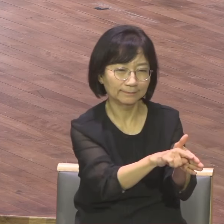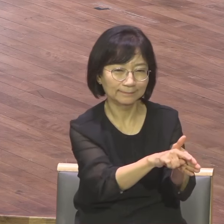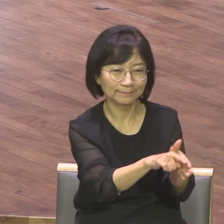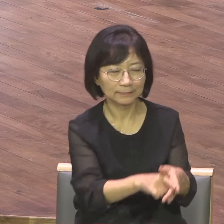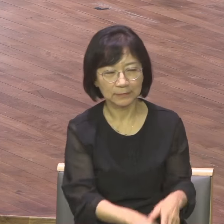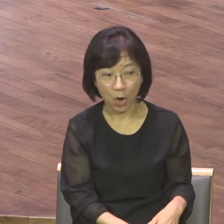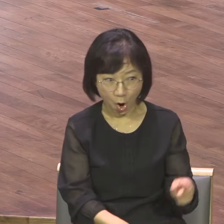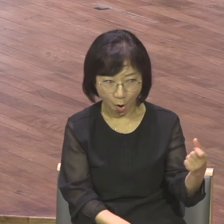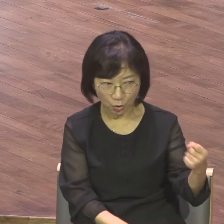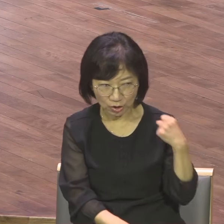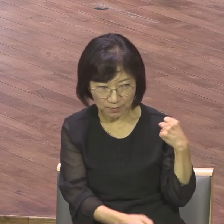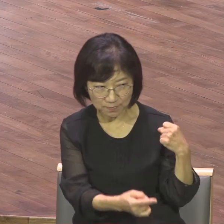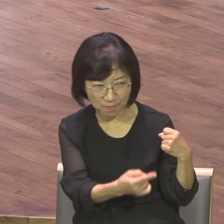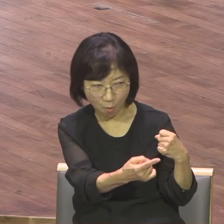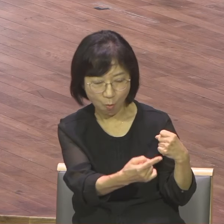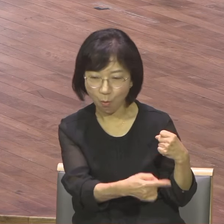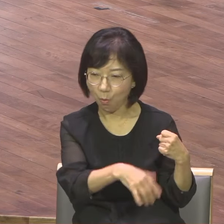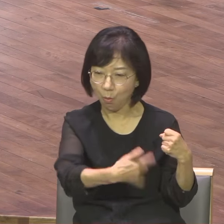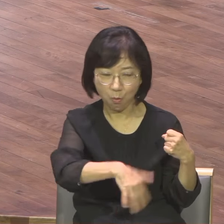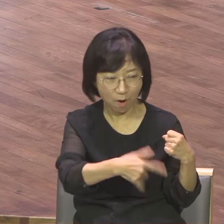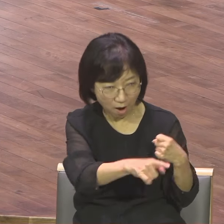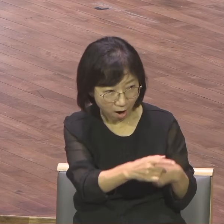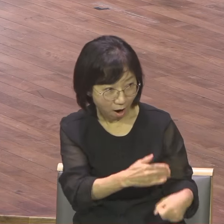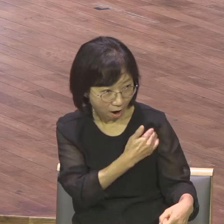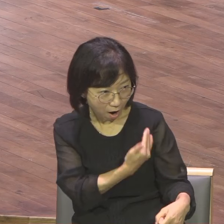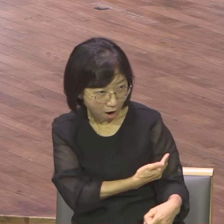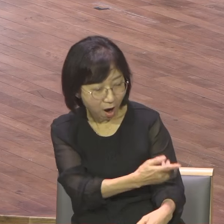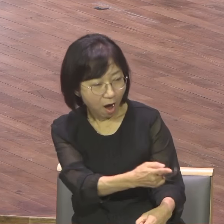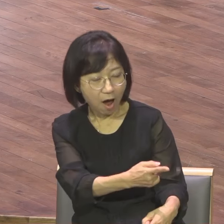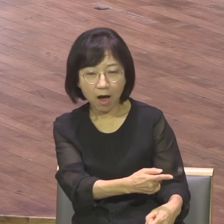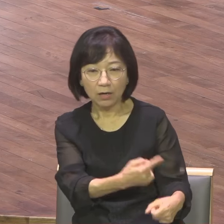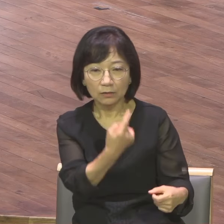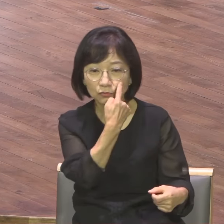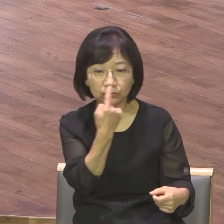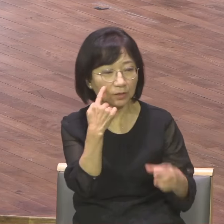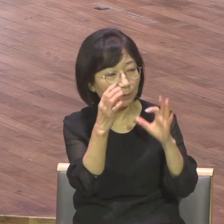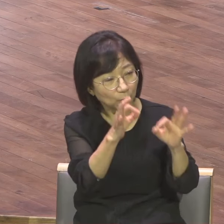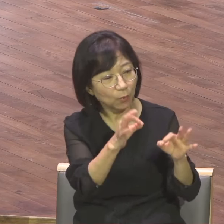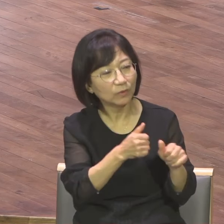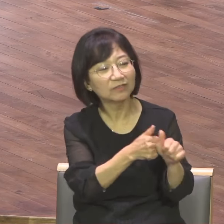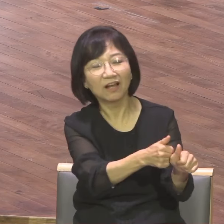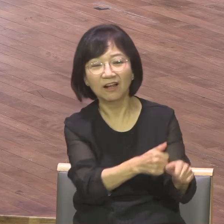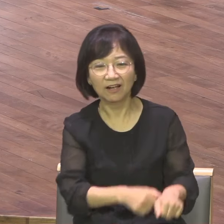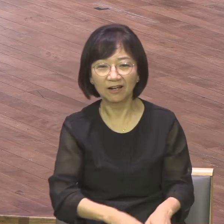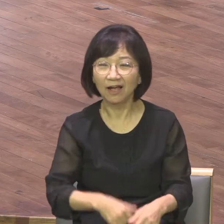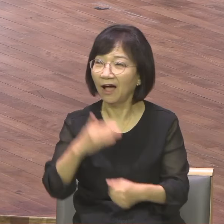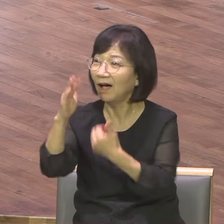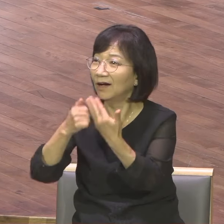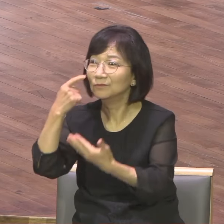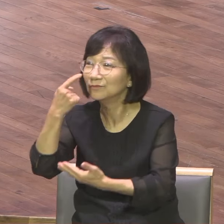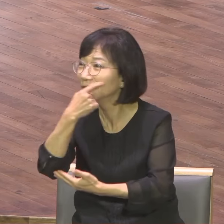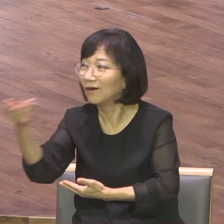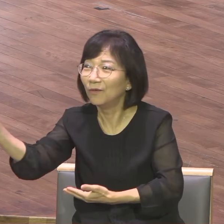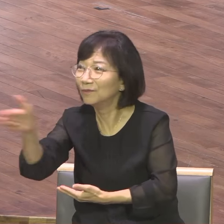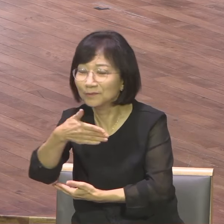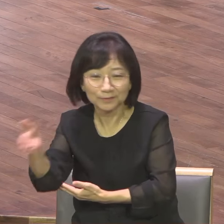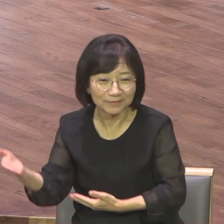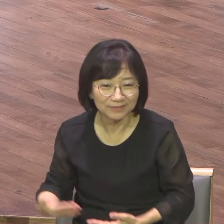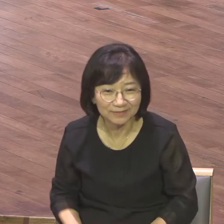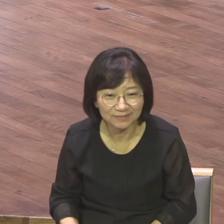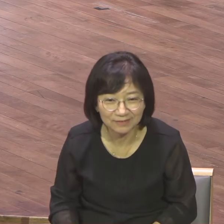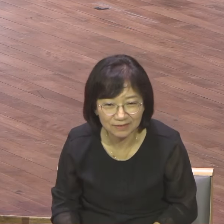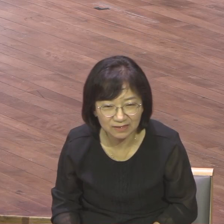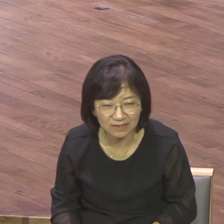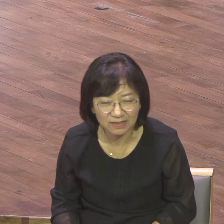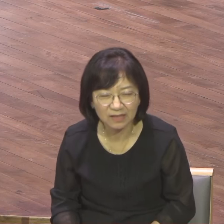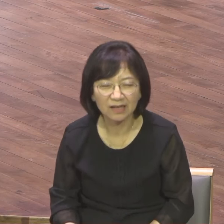힘 있는 사람이에요. 능력 있는 사람이 눈에 더 크게 보인다니까요. 인생을 살면서